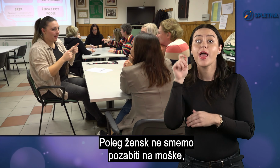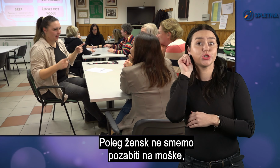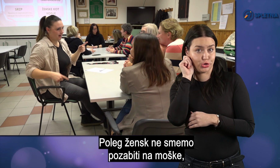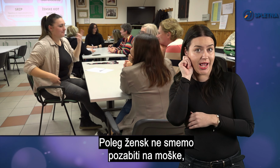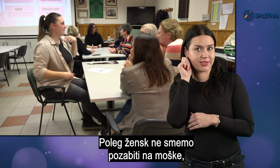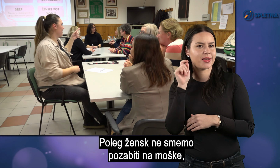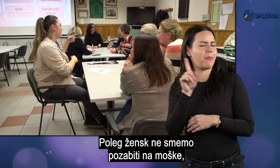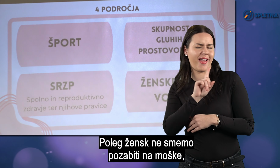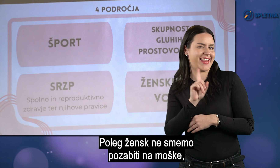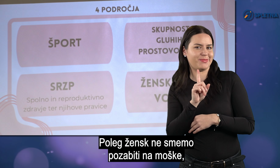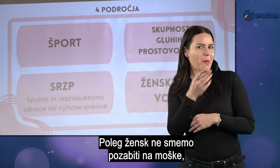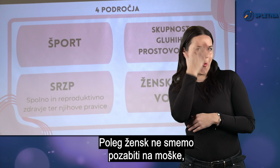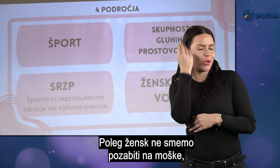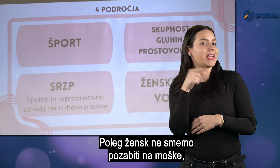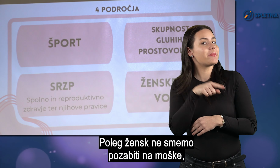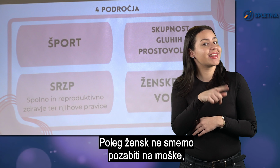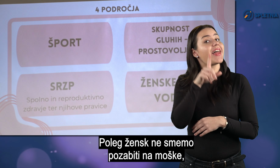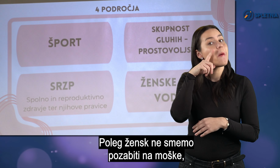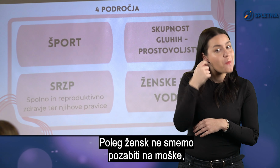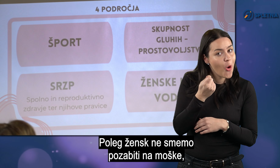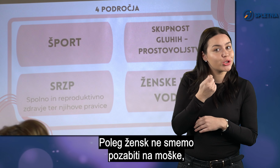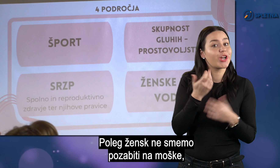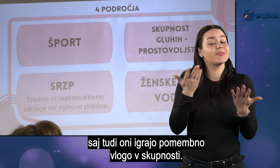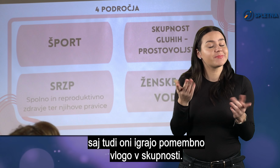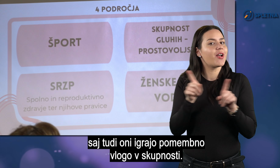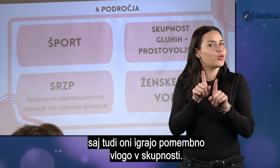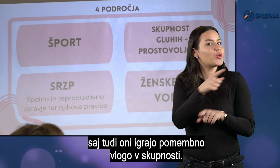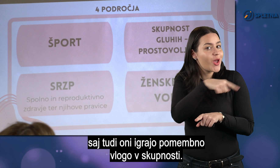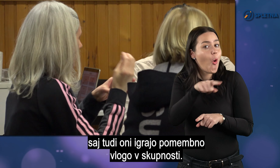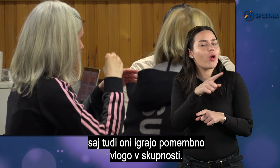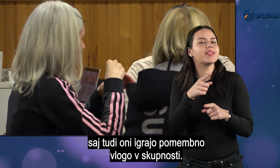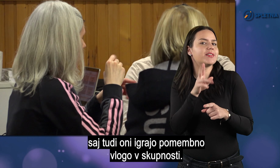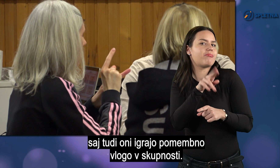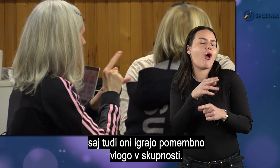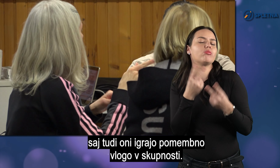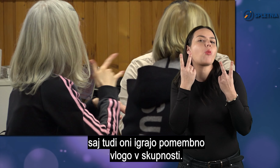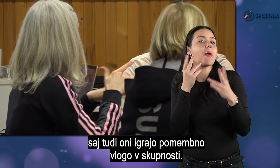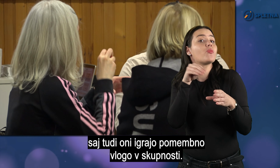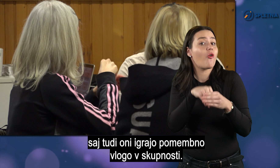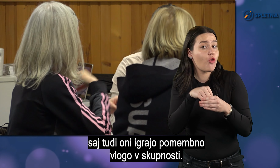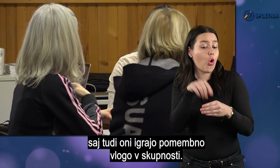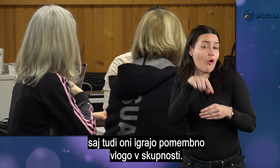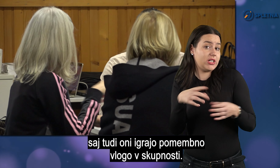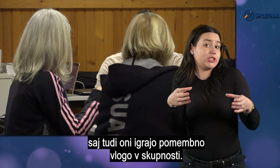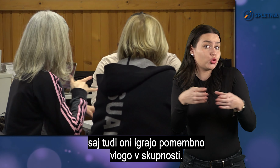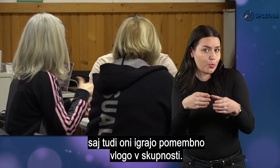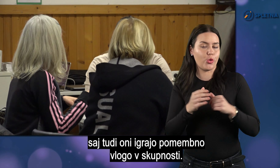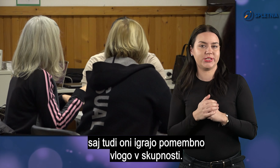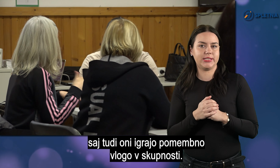Poleg žensk ne smemo pozabiti na moške, saj tudi oni igrajo pomembno vlogo v skupnosti.